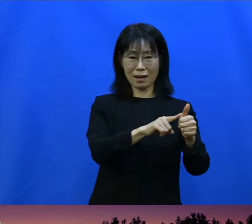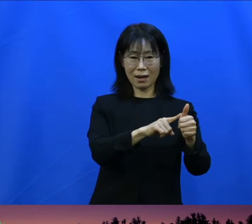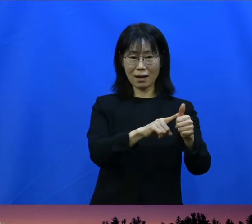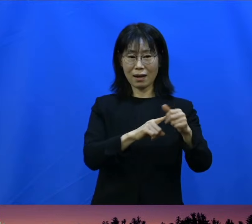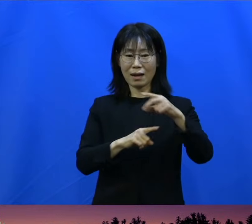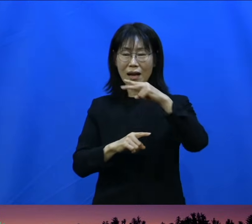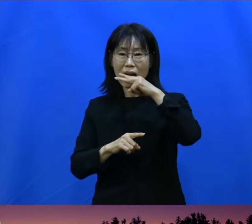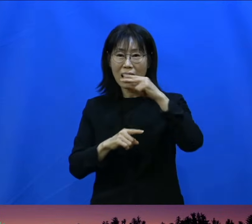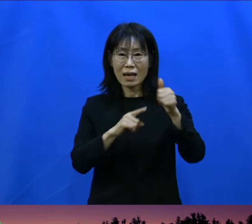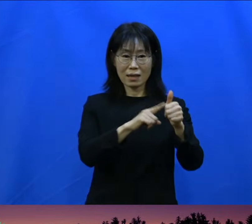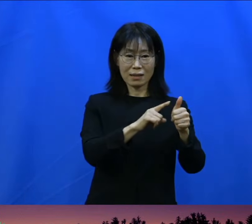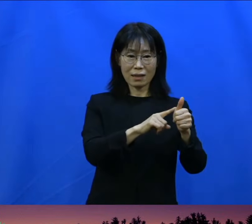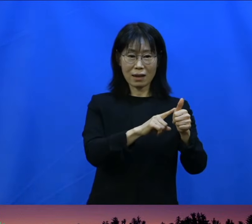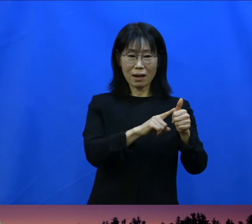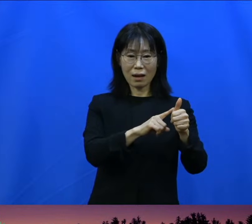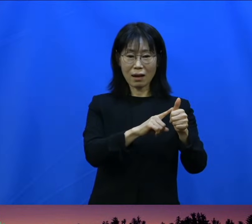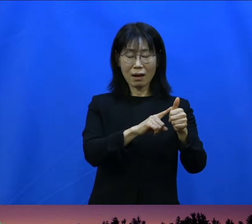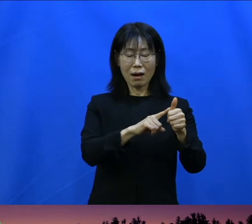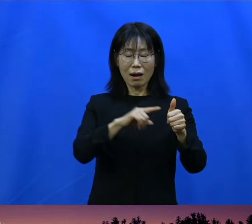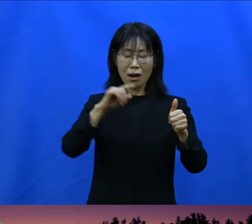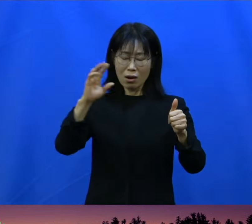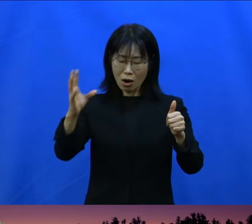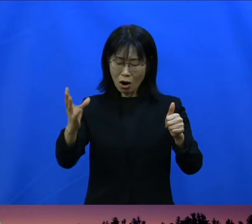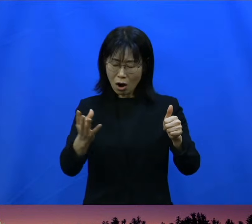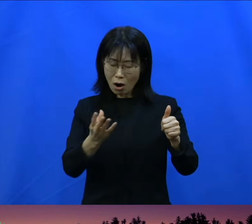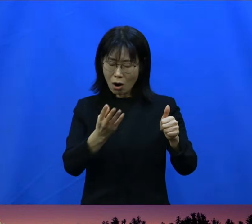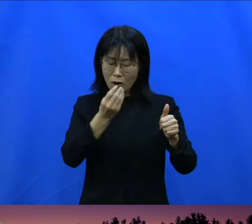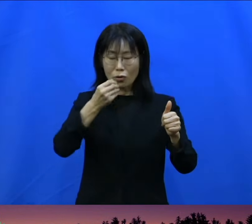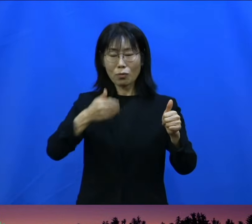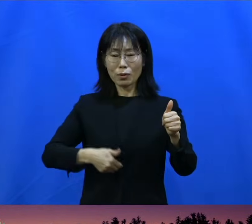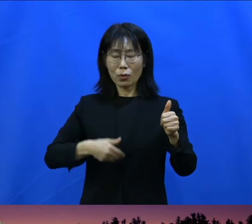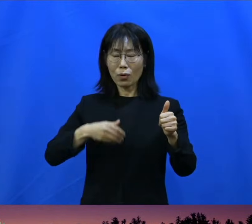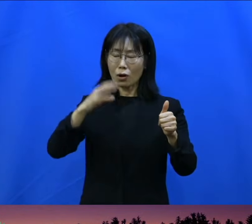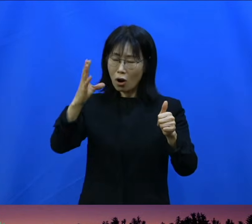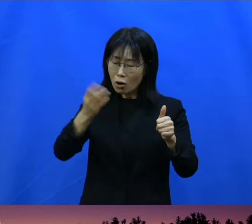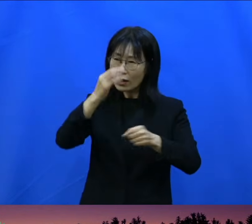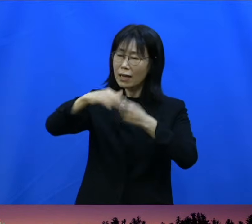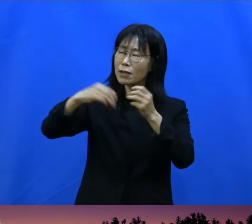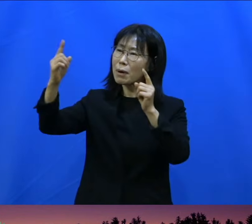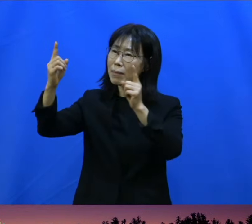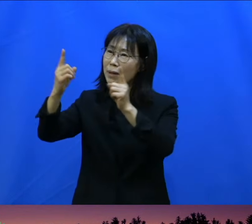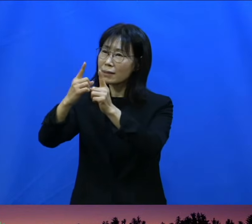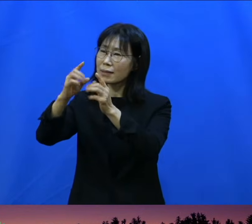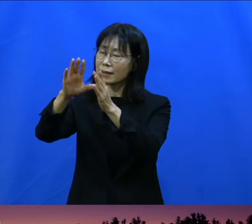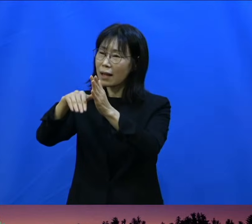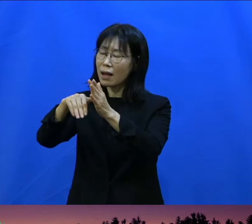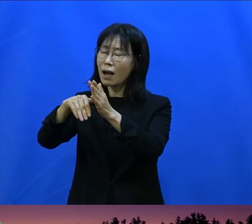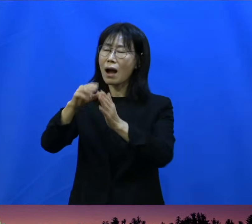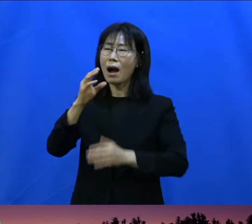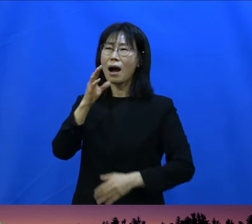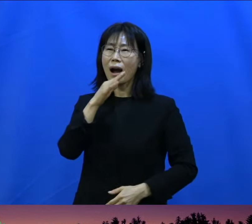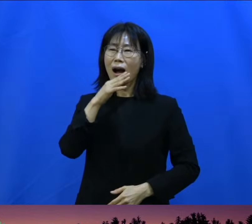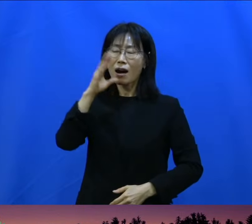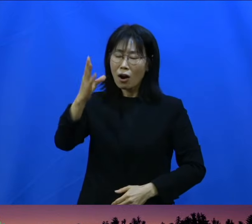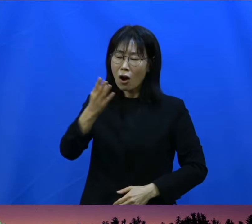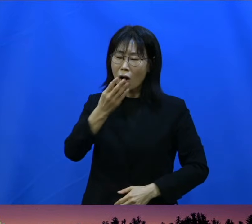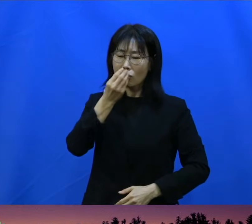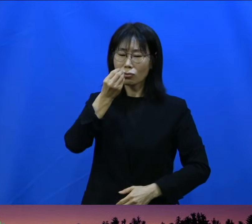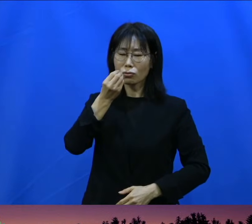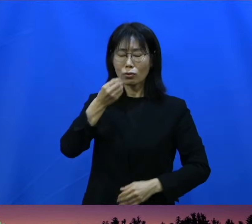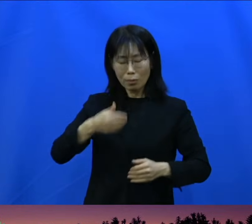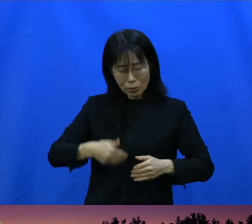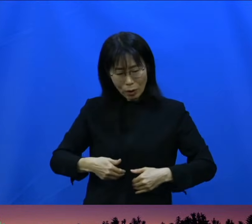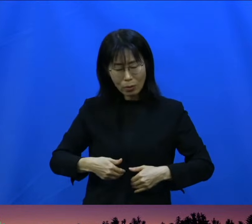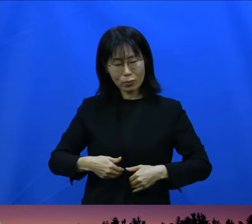보니 거룩과 너무 거리가 먼 세상, 온통 죄악을 뒤덮고 있는 이스라엘의 현실, 만신창이가 된 그